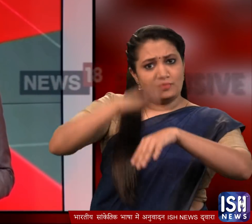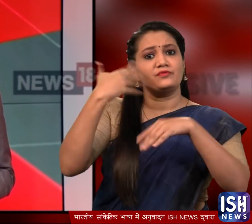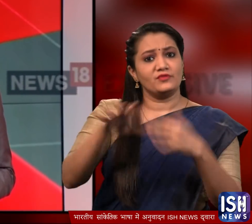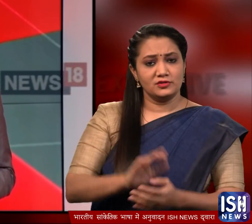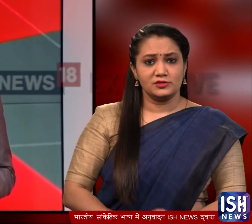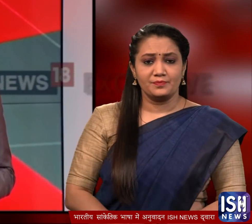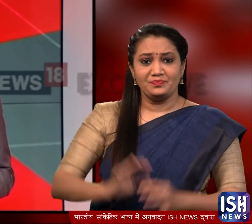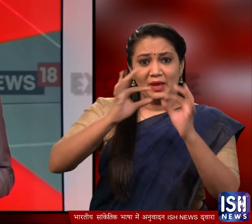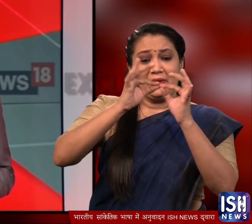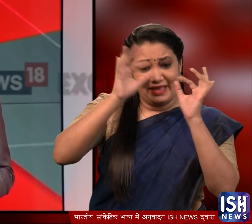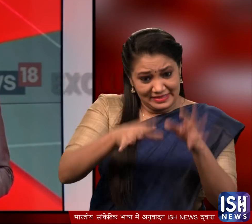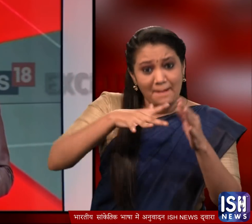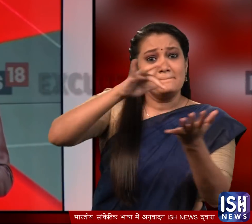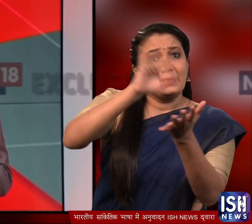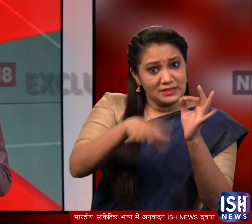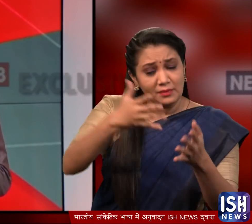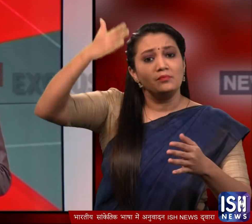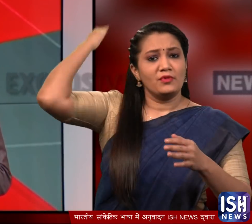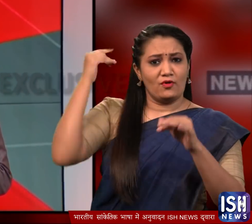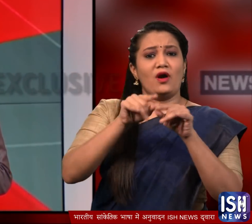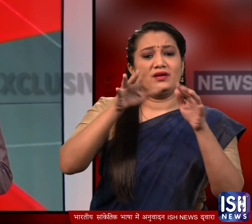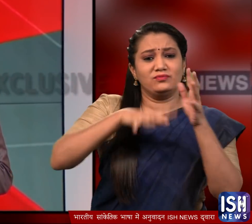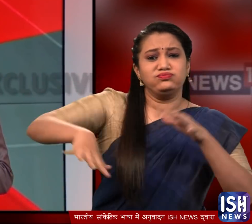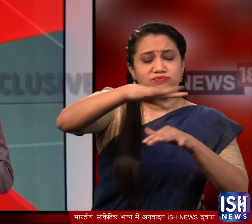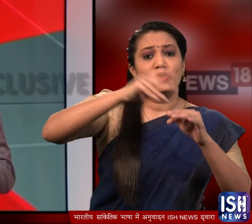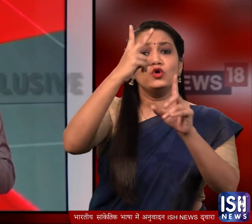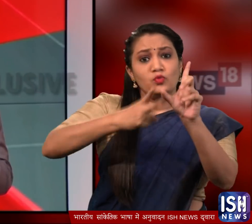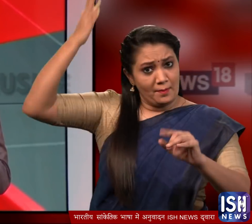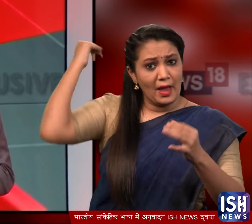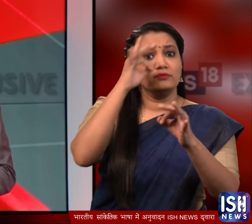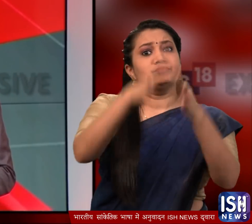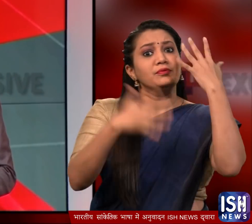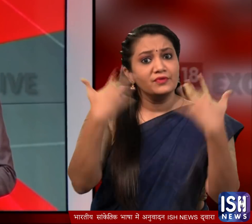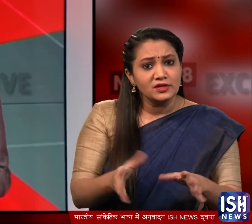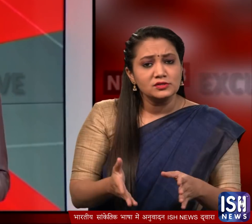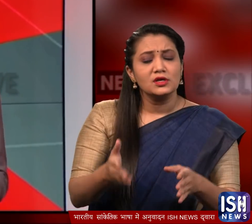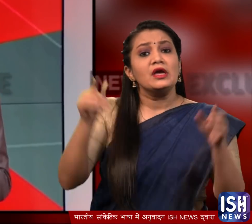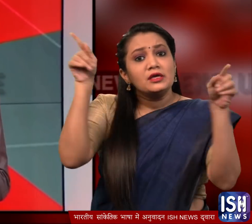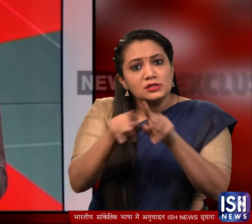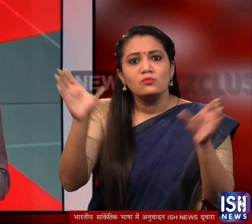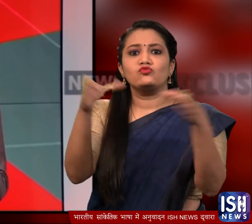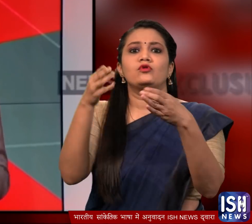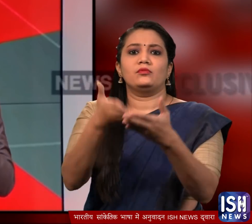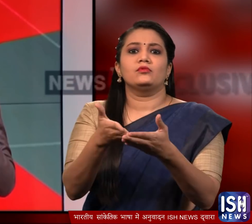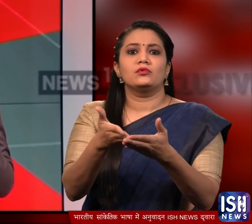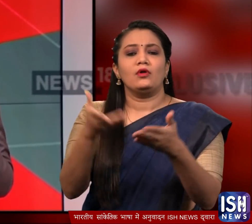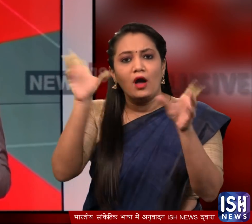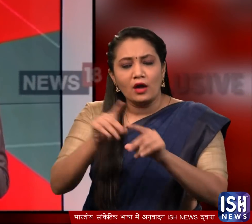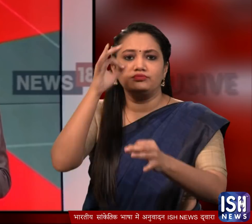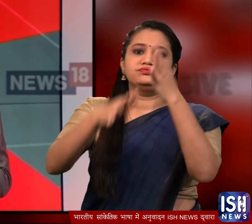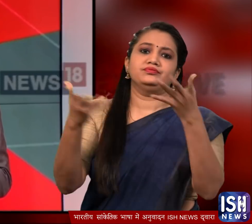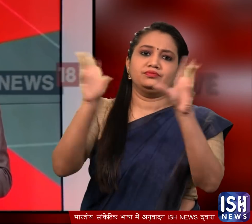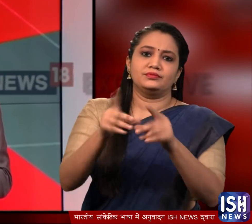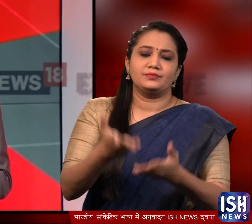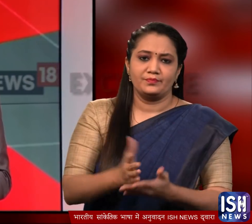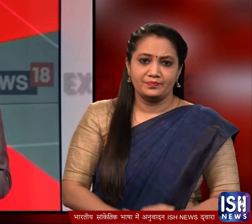चुकी। बेतिया के इसी इलाके में महादलित समुदाय की एक बस्ती में 2 साल पहले भी आग लगी। अब फिर उसी समुदाय की बस्ती भी आग में राख हो